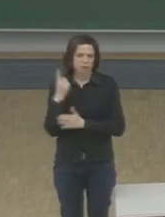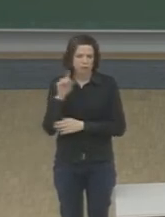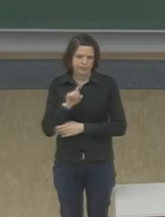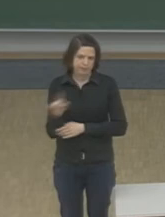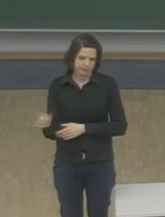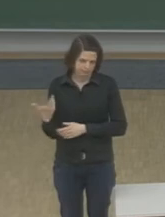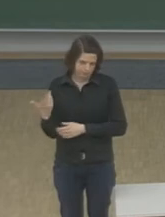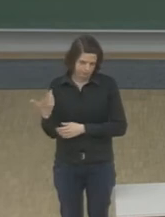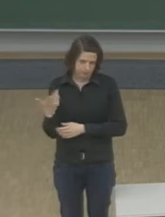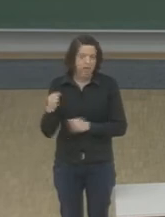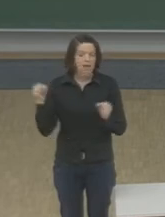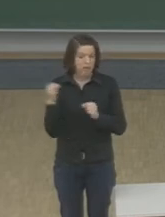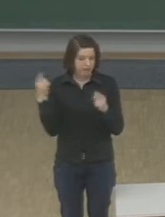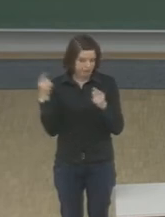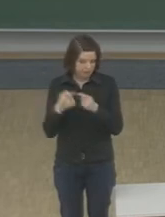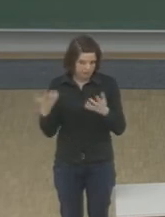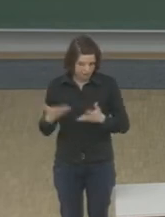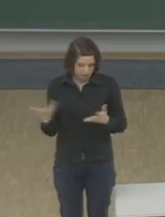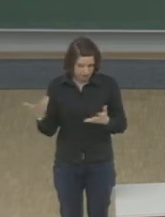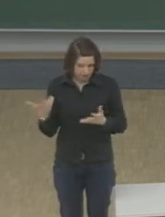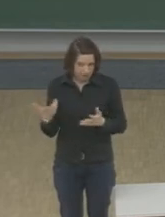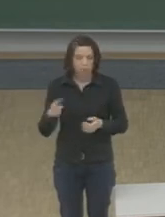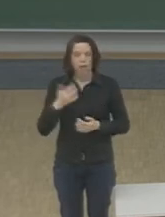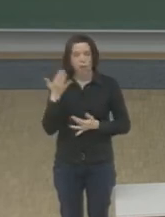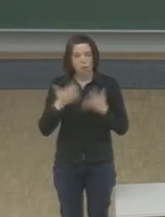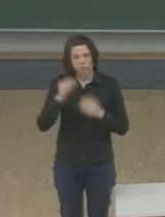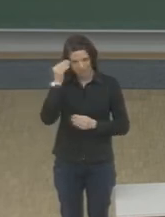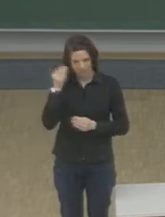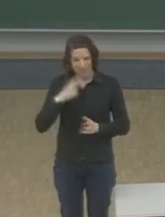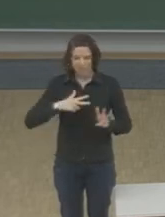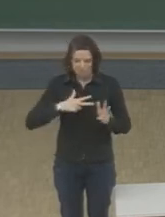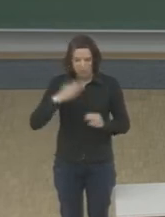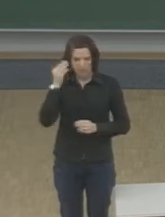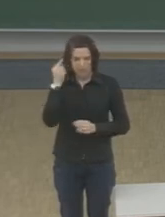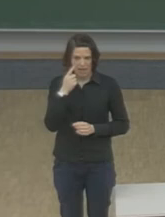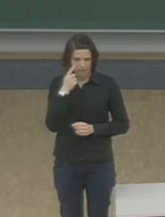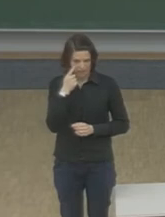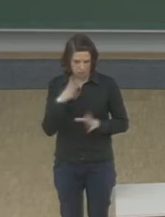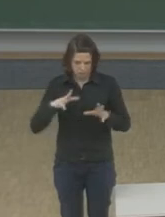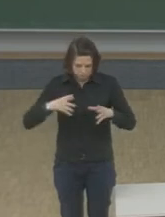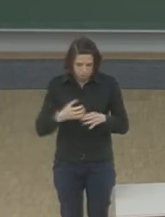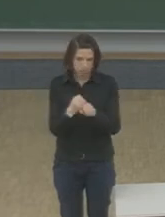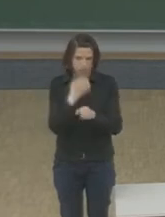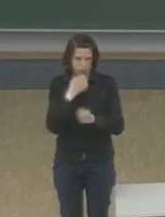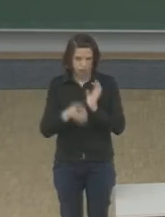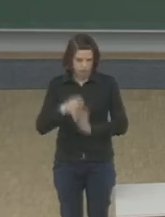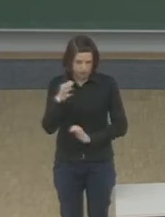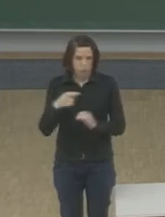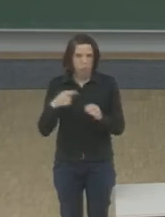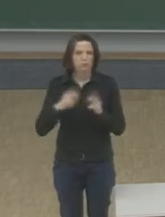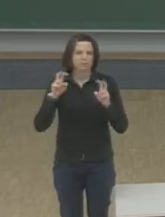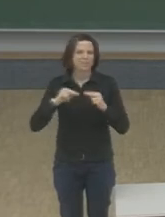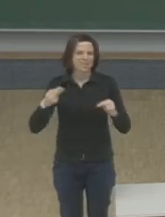Winter will die vielfältigen Aktivitäten beim wirklichen Lernen von Mathematik bündeln und ihre genetischen Wurzeln freilegen.